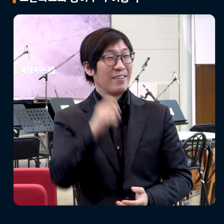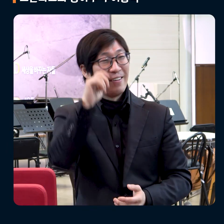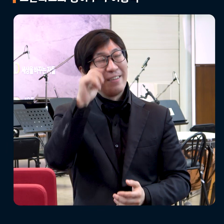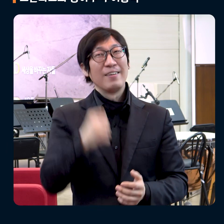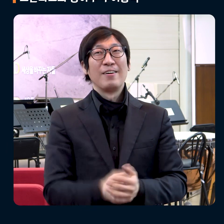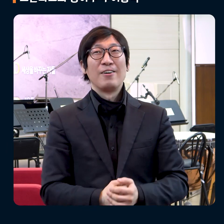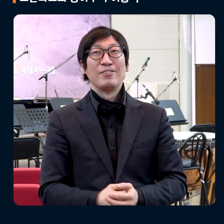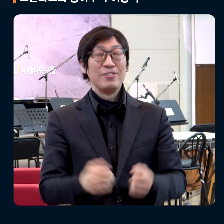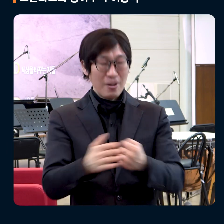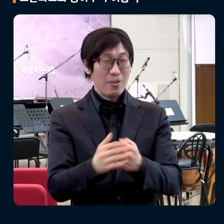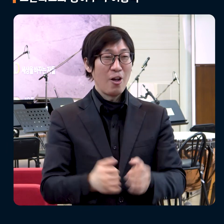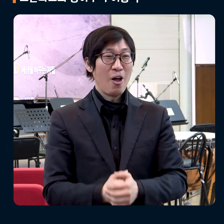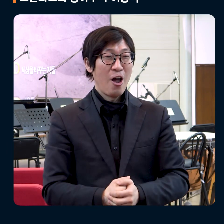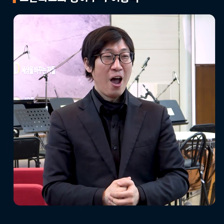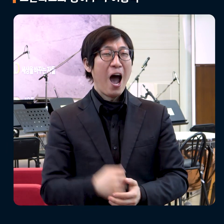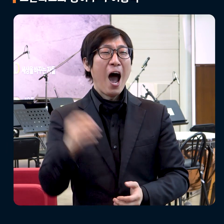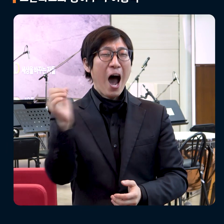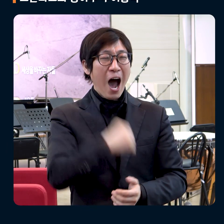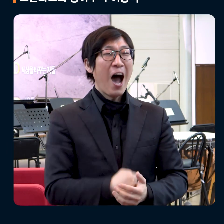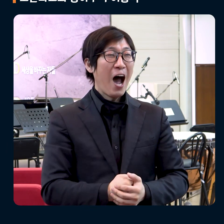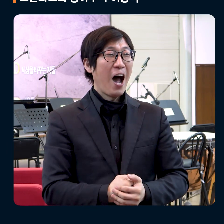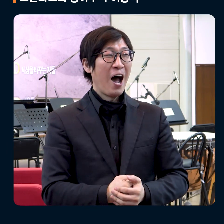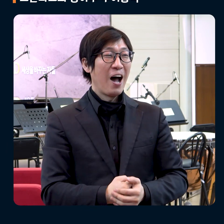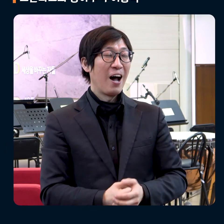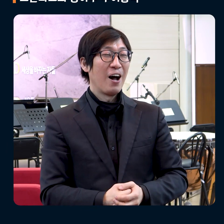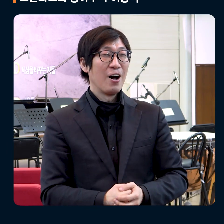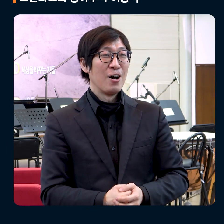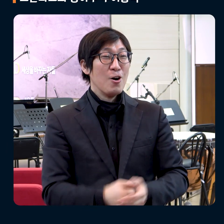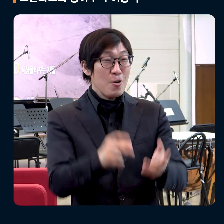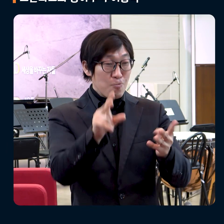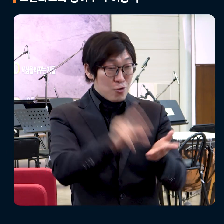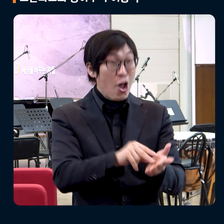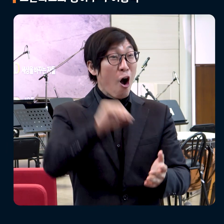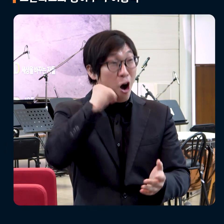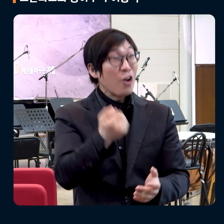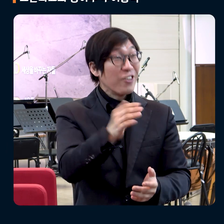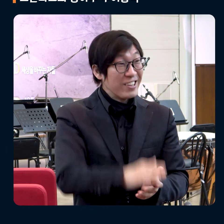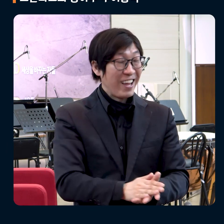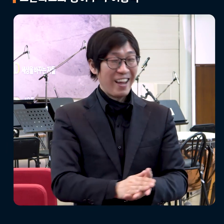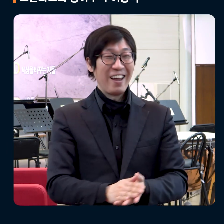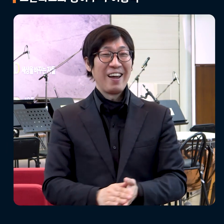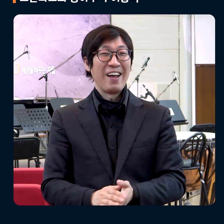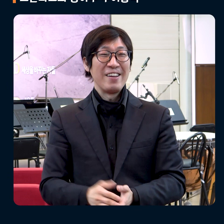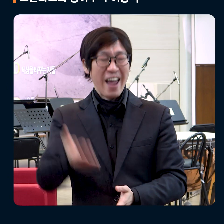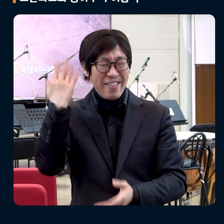여러분 그래서 제가 신학을 하게 됐다는 거 아닙니까?